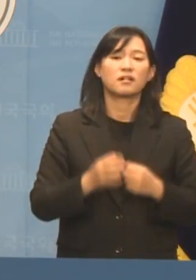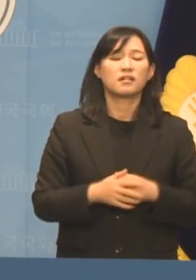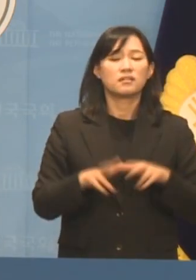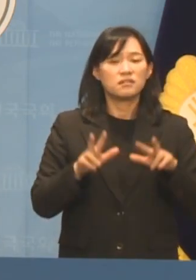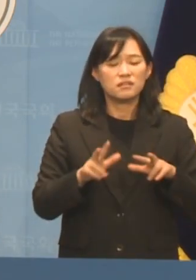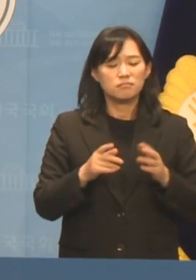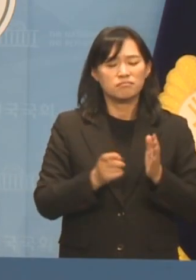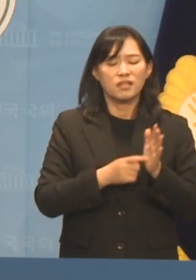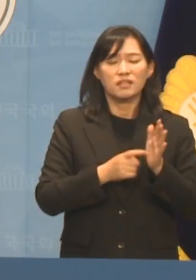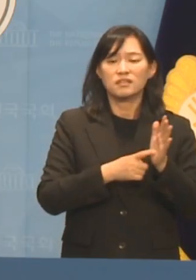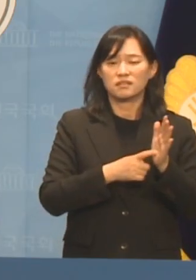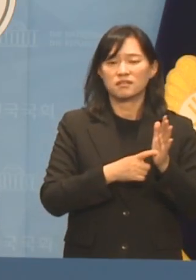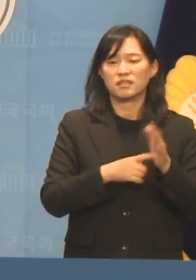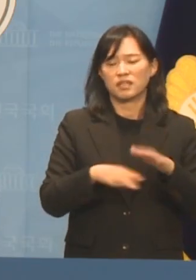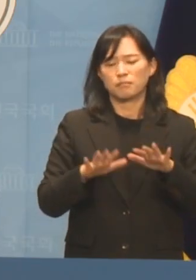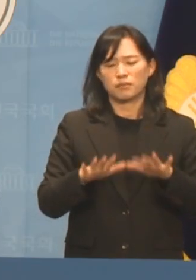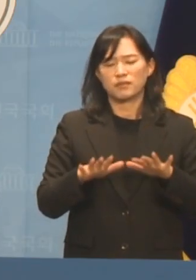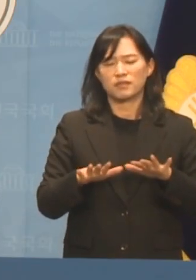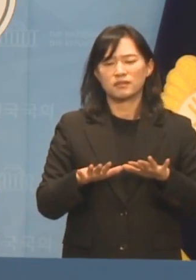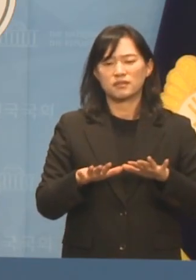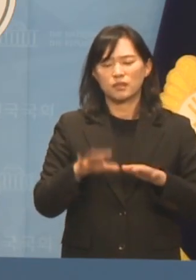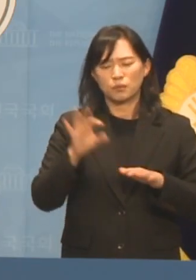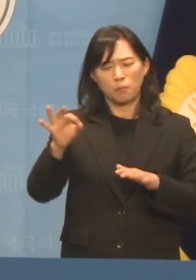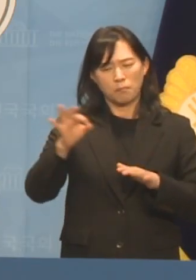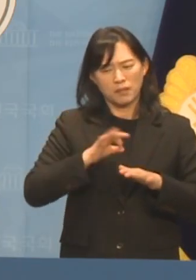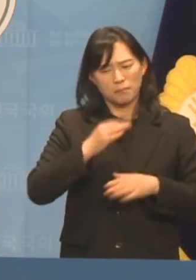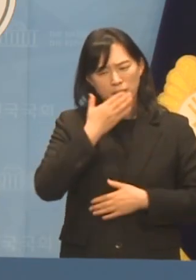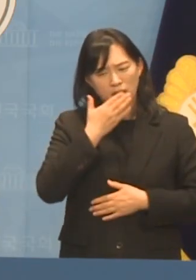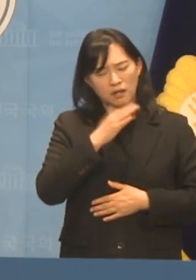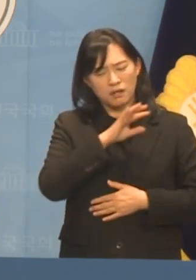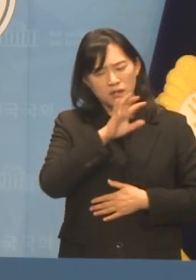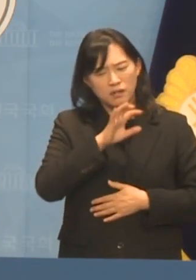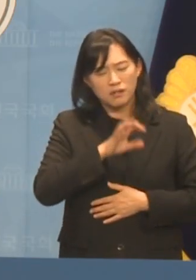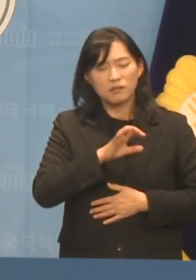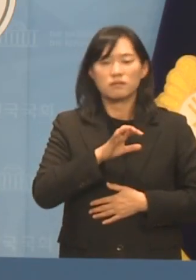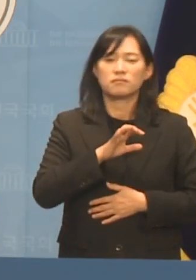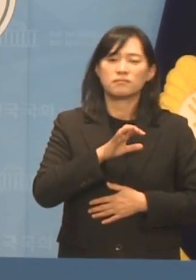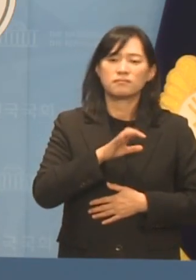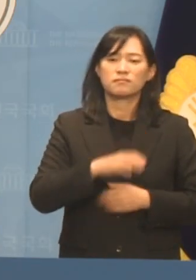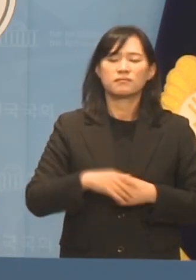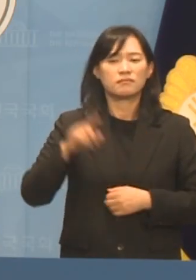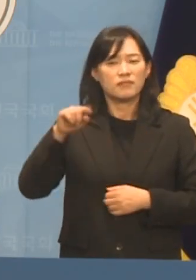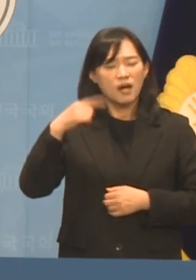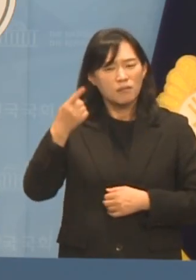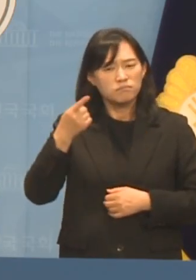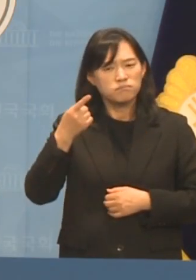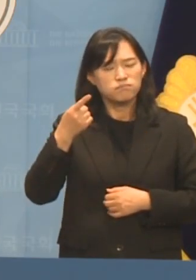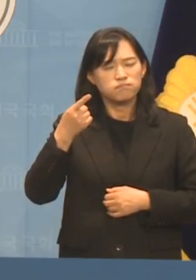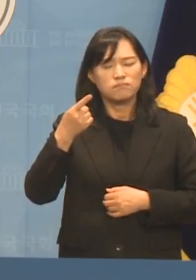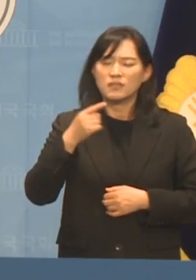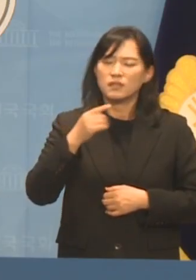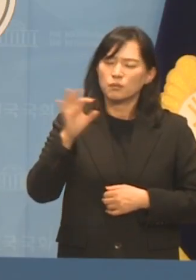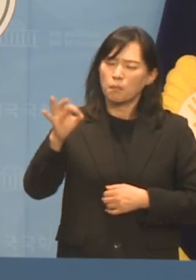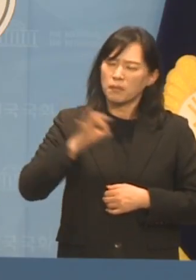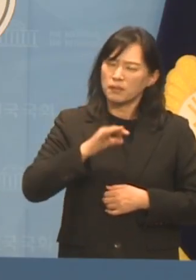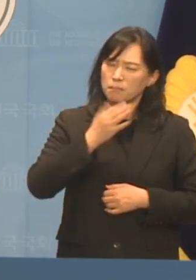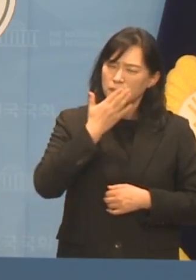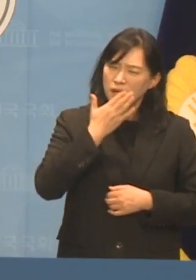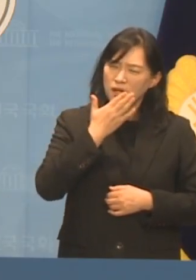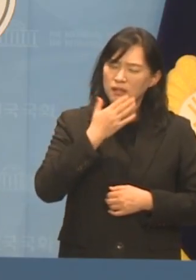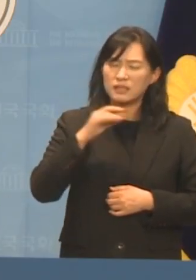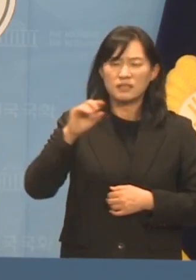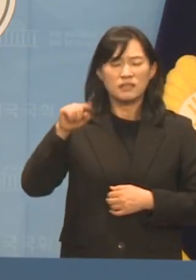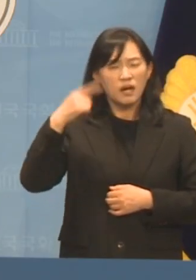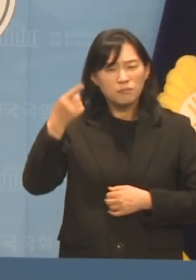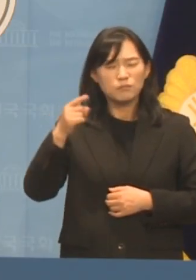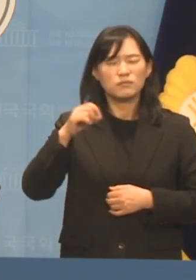지금 당장은 이번 달에 제대로 정산을 받을 수 있을까? 다음 달엔 제대로 정산을 받을 수 있을까? 그 다음